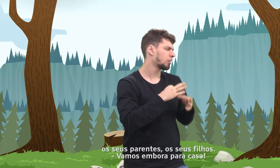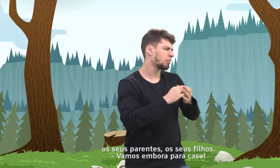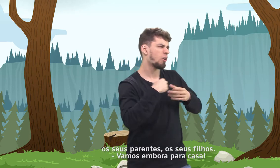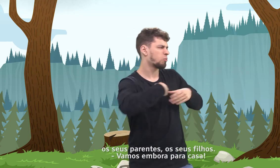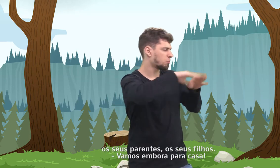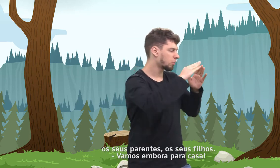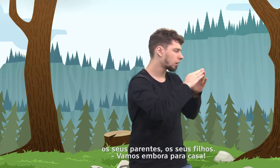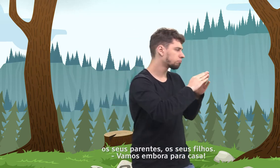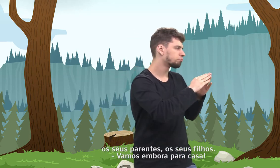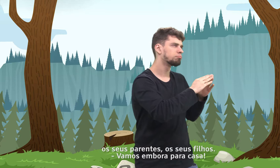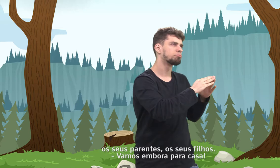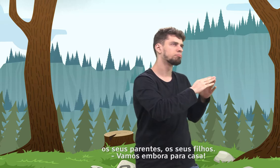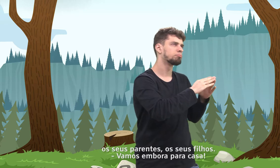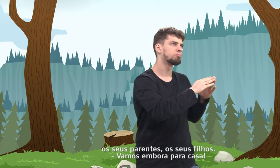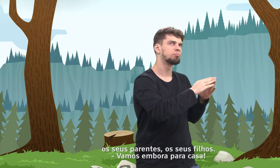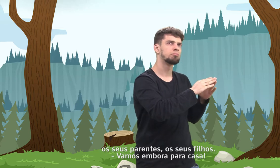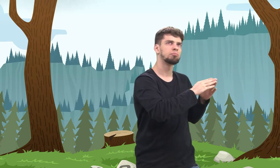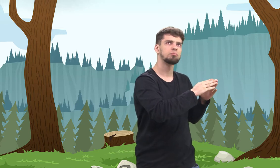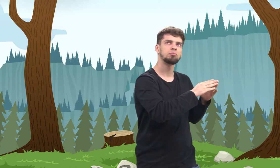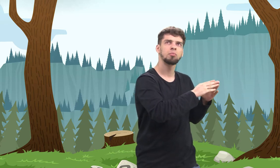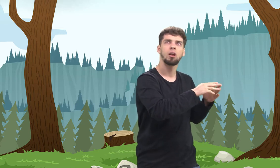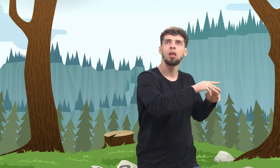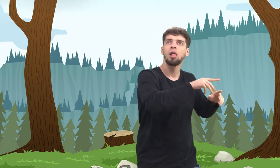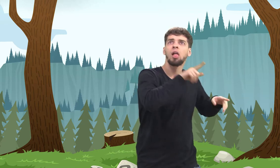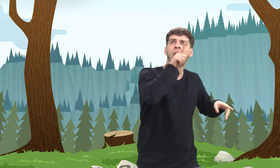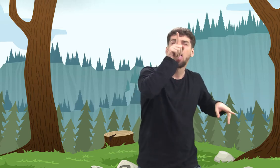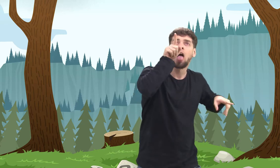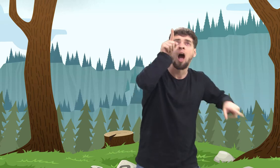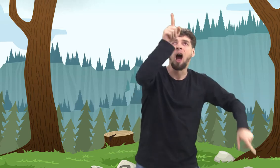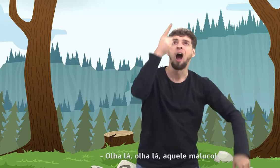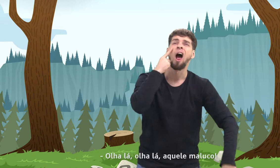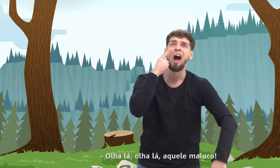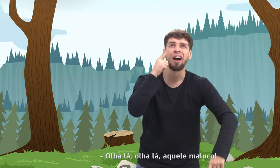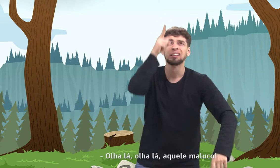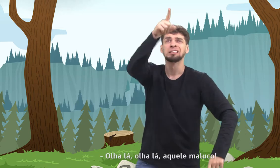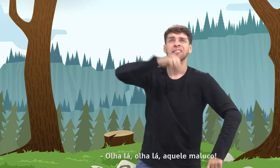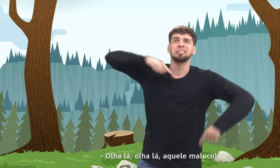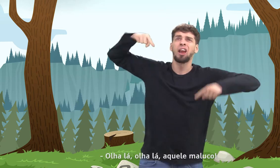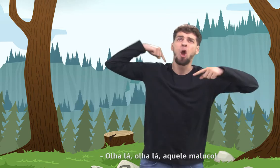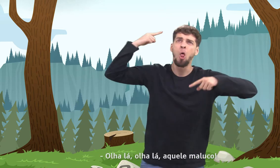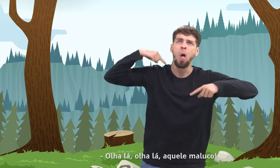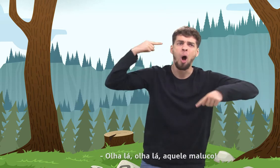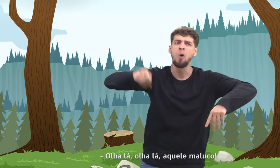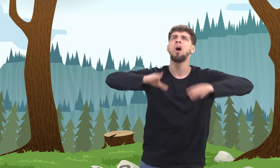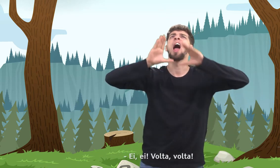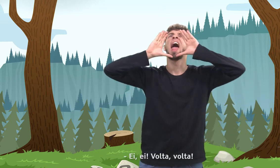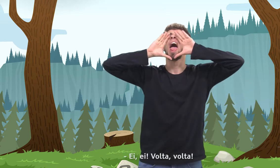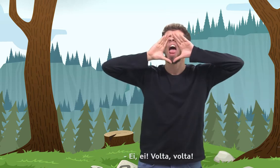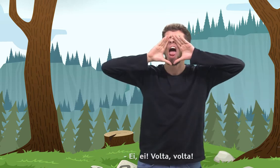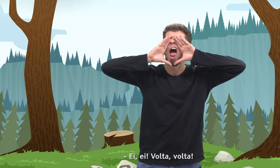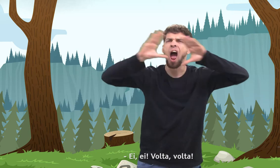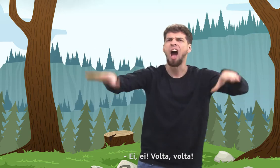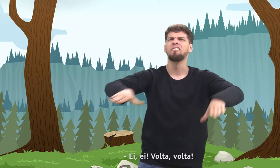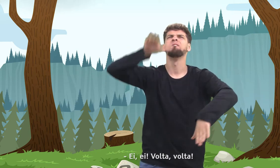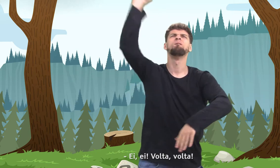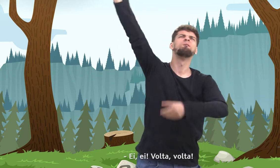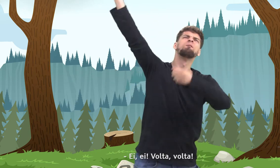filhos vamos embora pra casa olha olha aquele maluco e ei volta